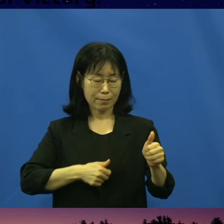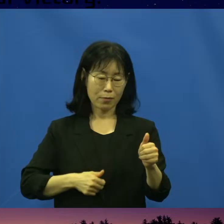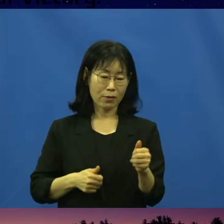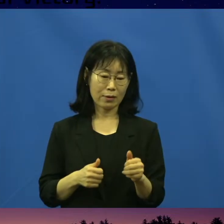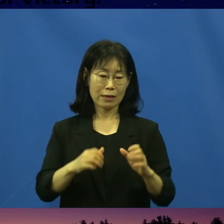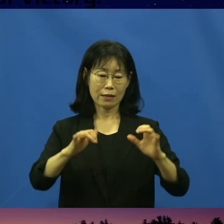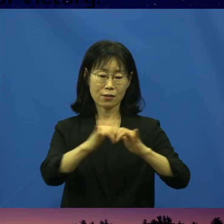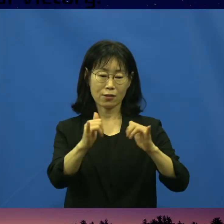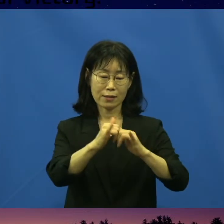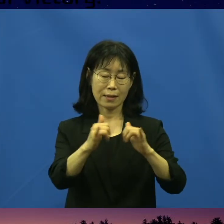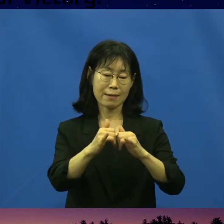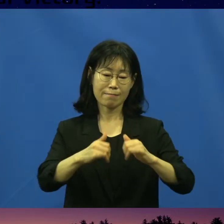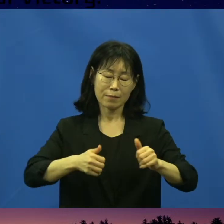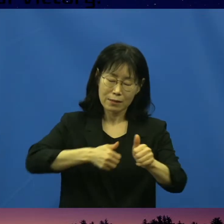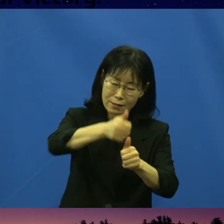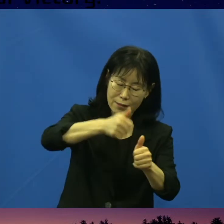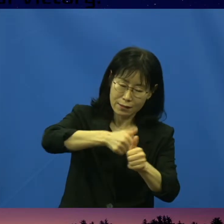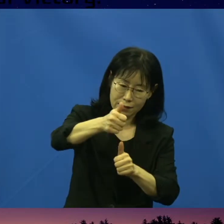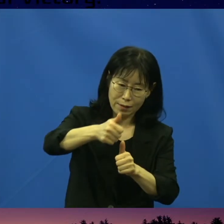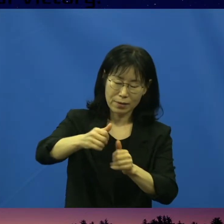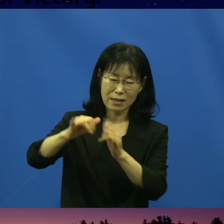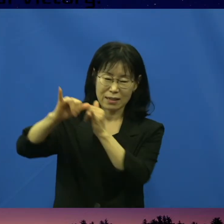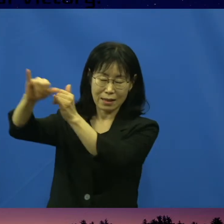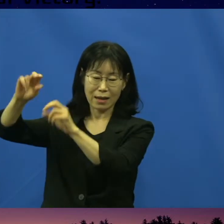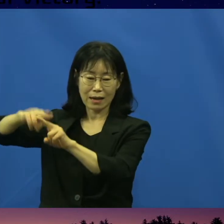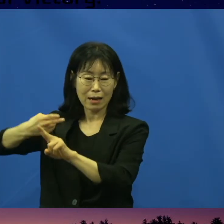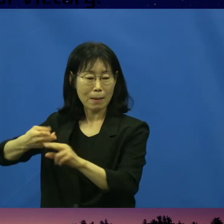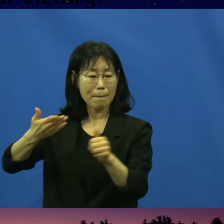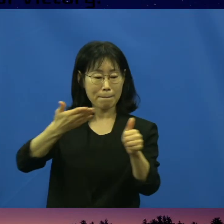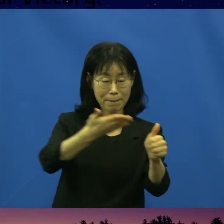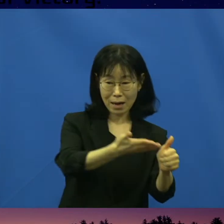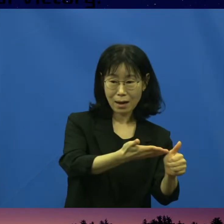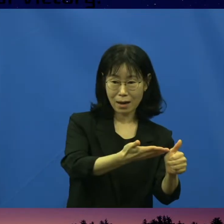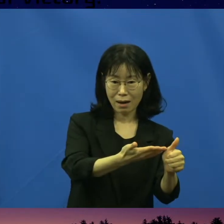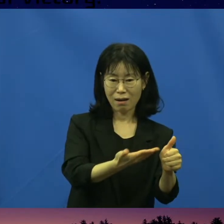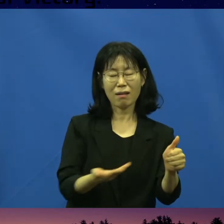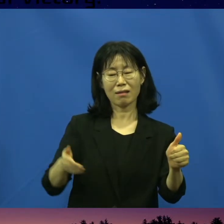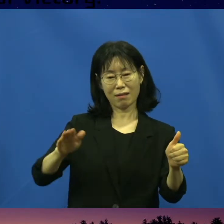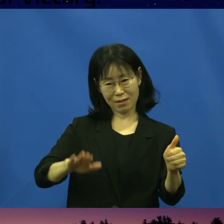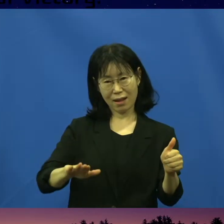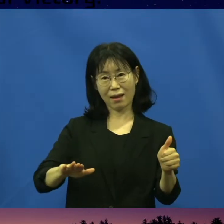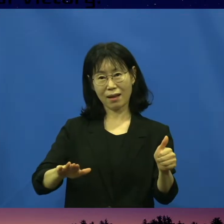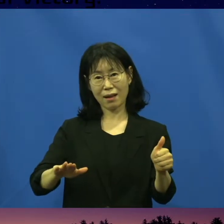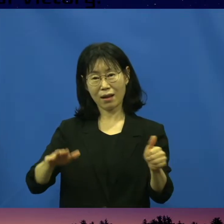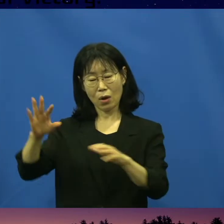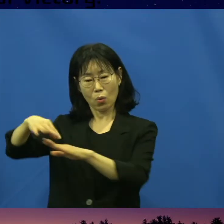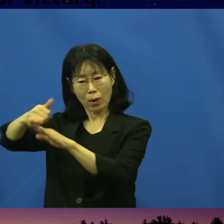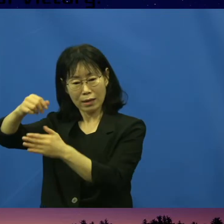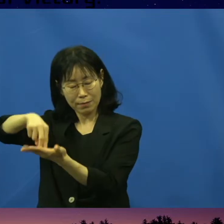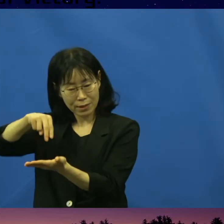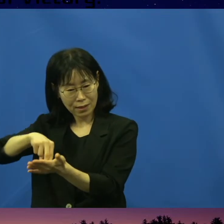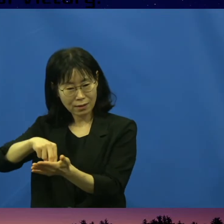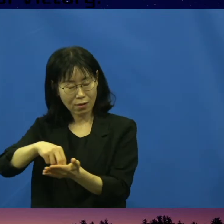왕이라 할지라도 나병 환자인 나만에게 줄 수 있는 게 없어요.